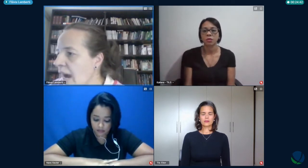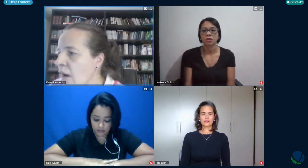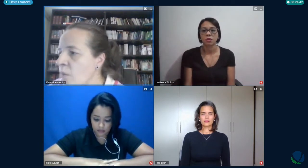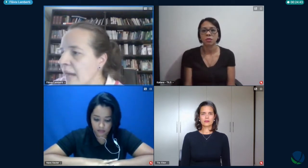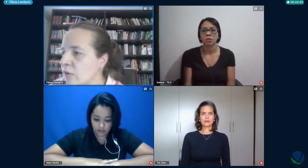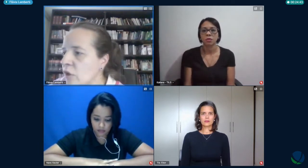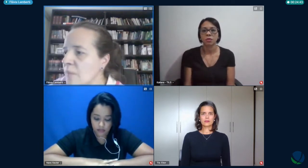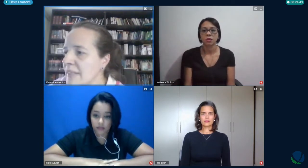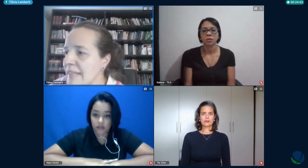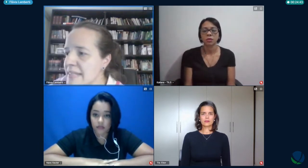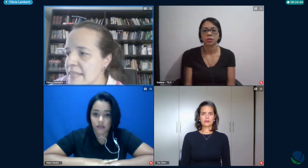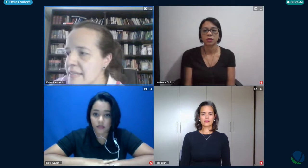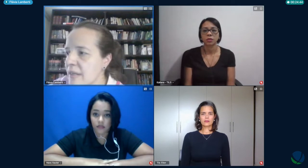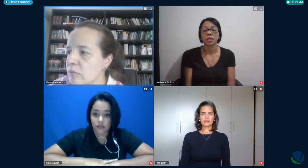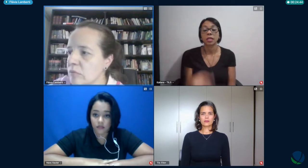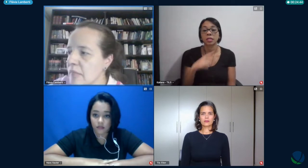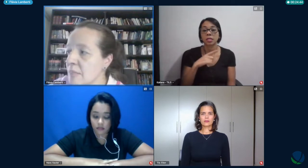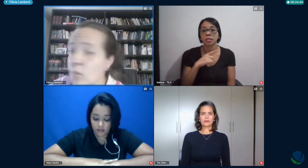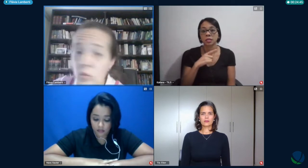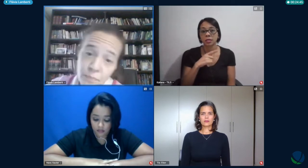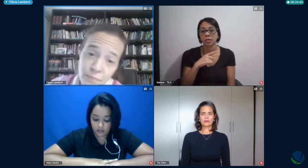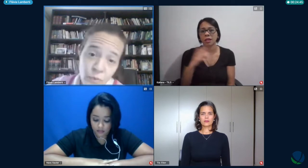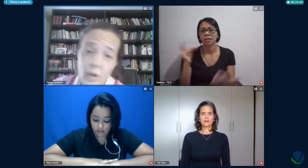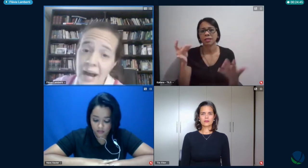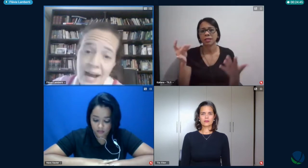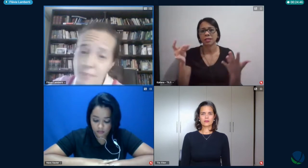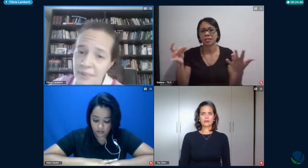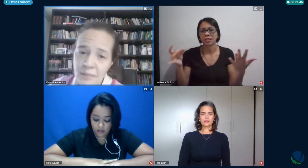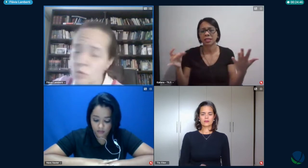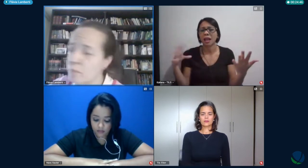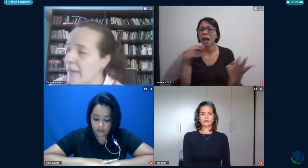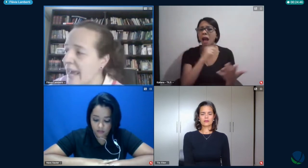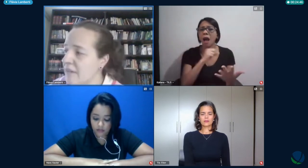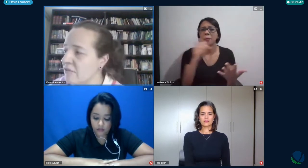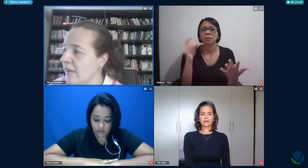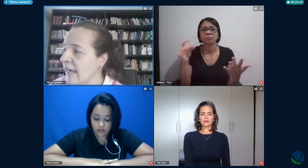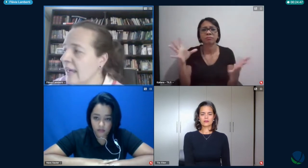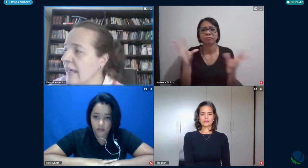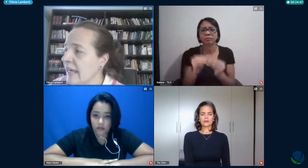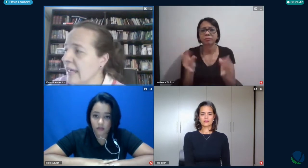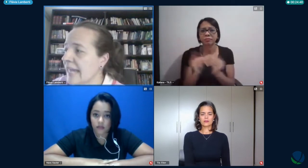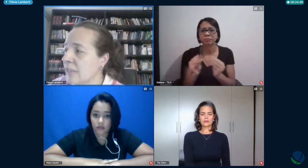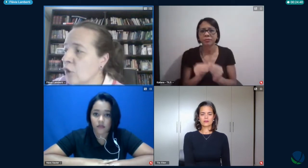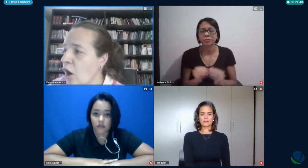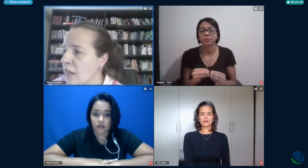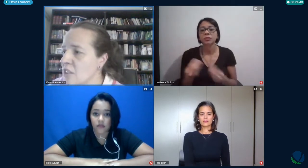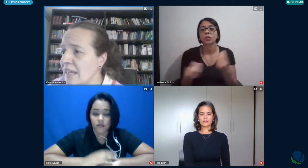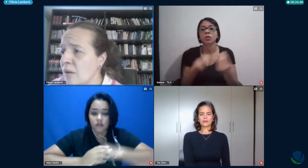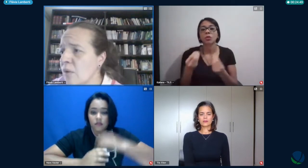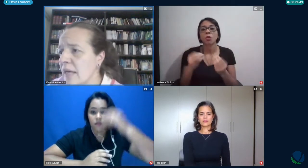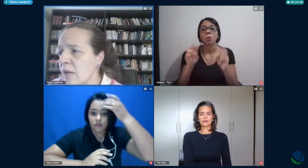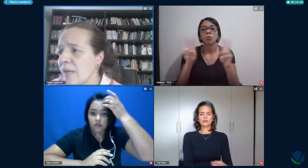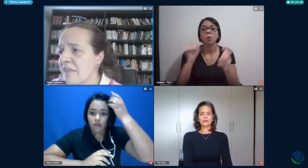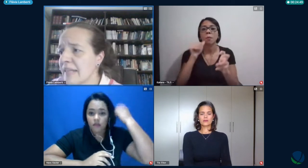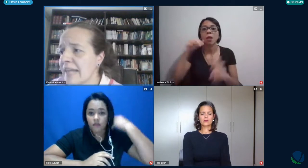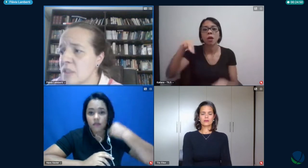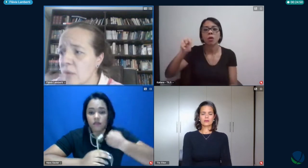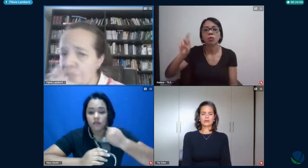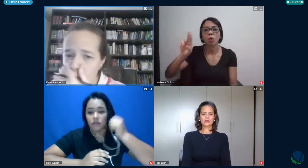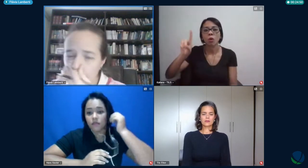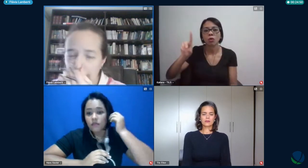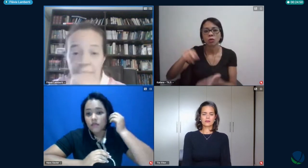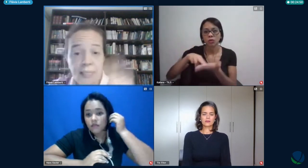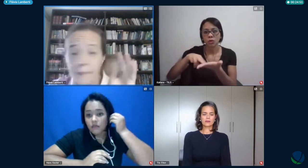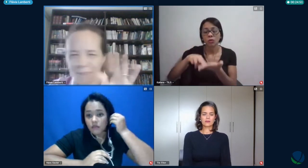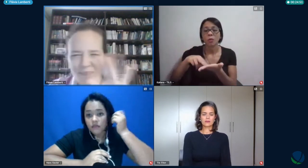então, há toda uma descrição assim, muito, muito rápida, muito breve, né, da Nord, que eu, na verdade,